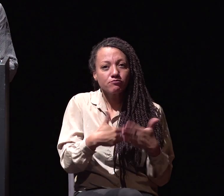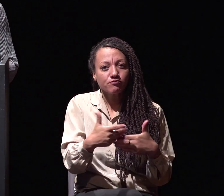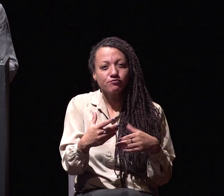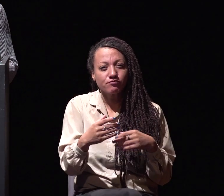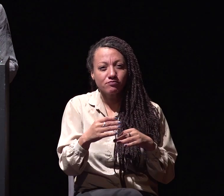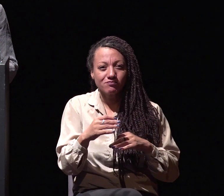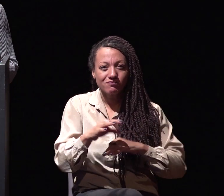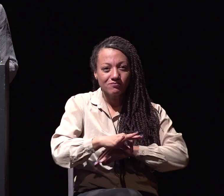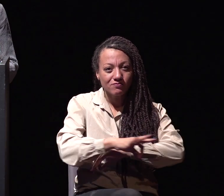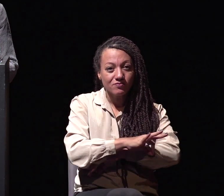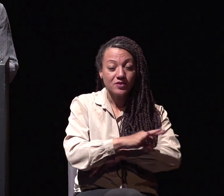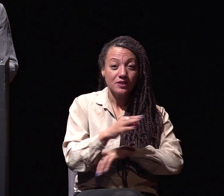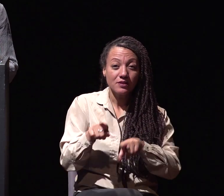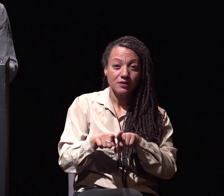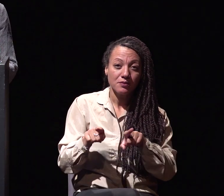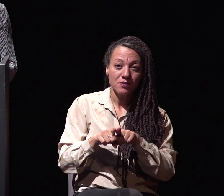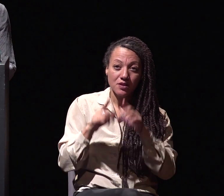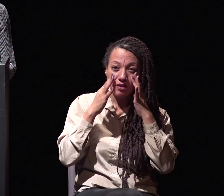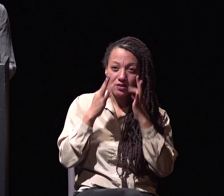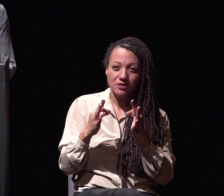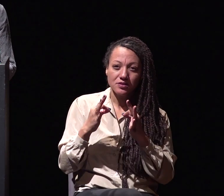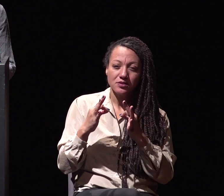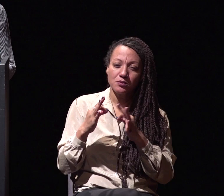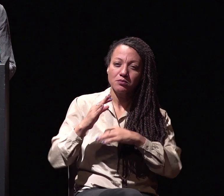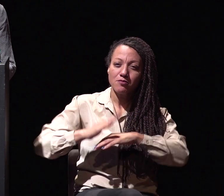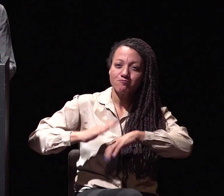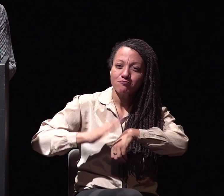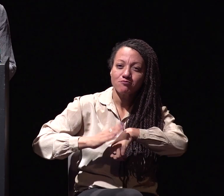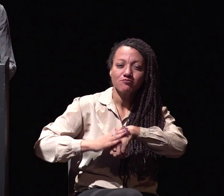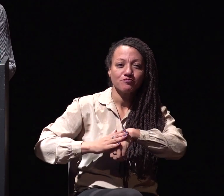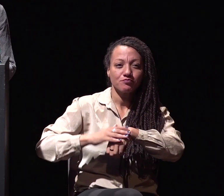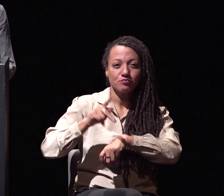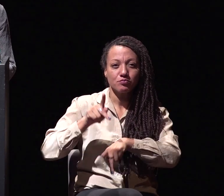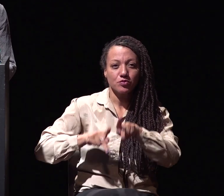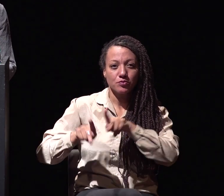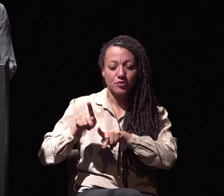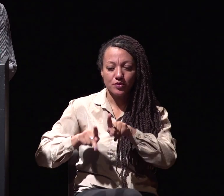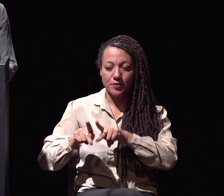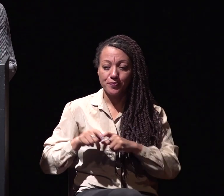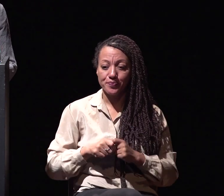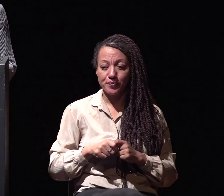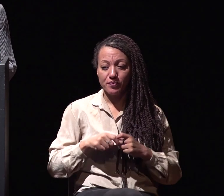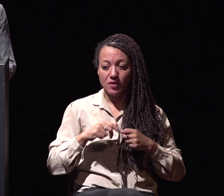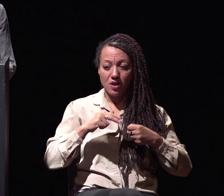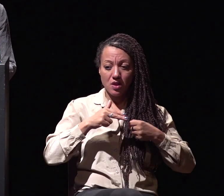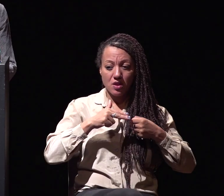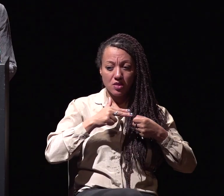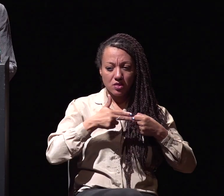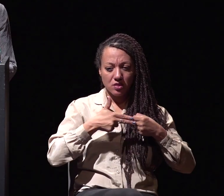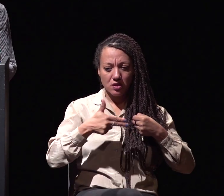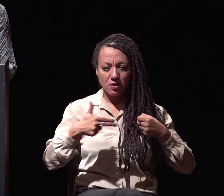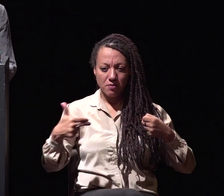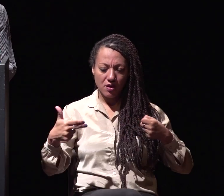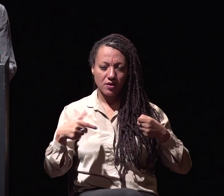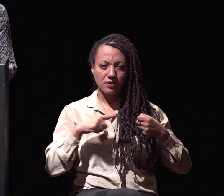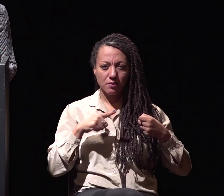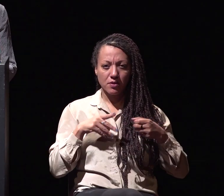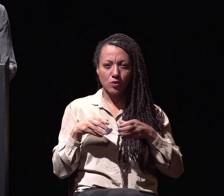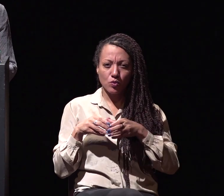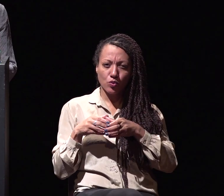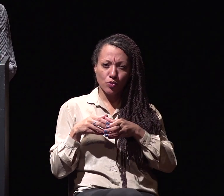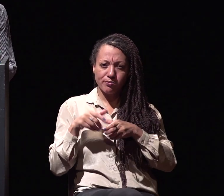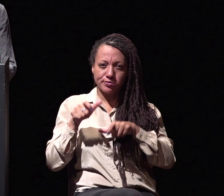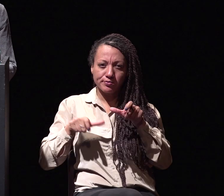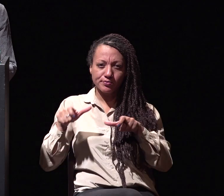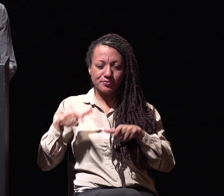para iniciativas populares. O diálogo com o Grupo Carioca de Lúcio Costa e Niemeyer e com o Grupo Paulista de Warszawski vai consolidar